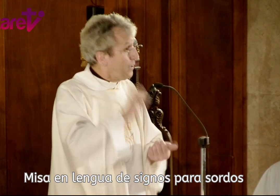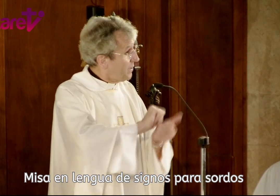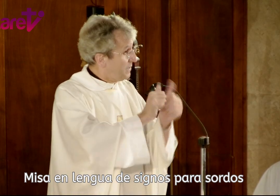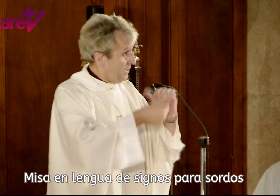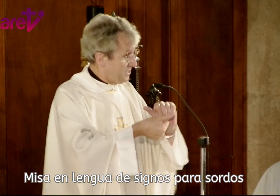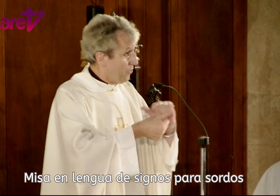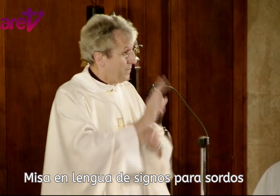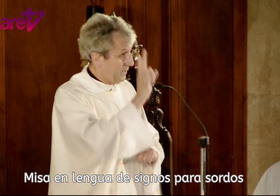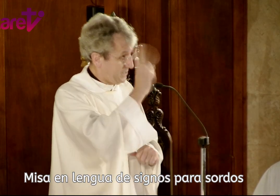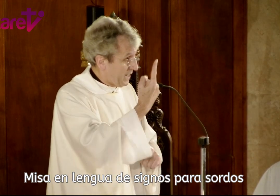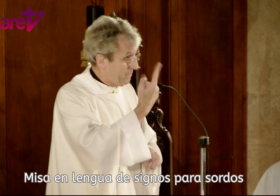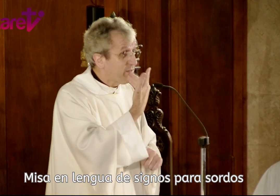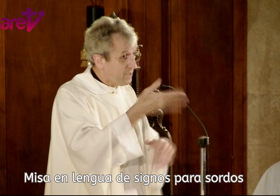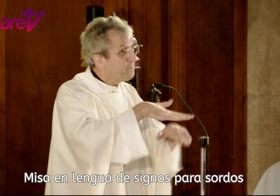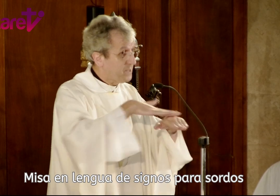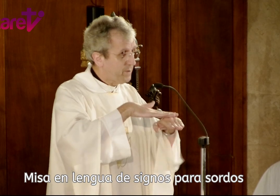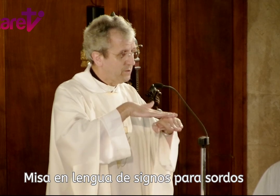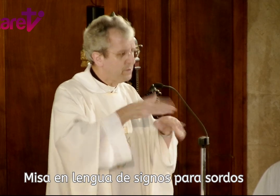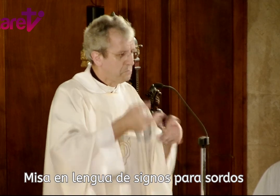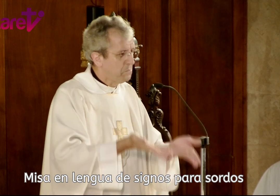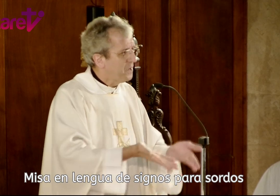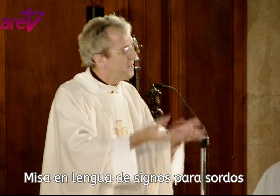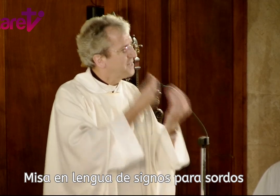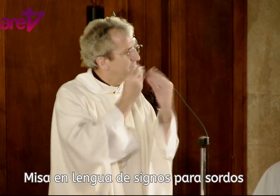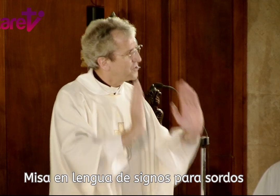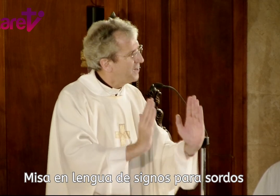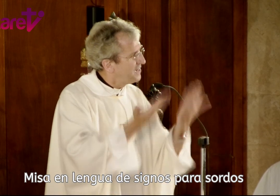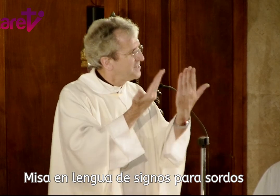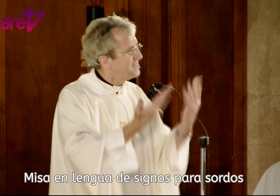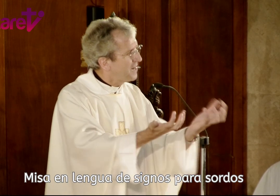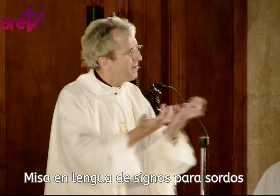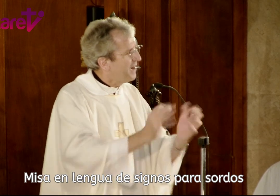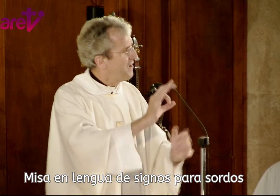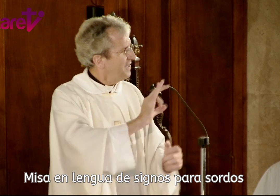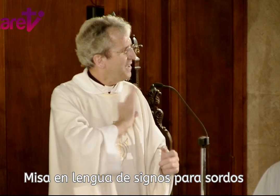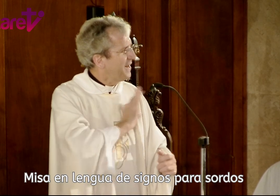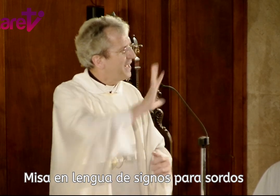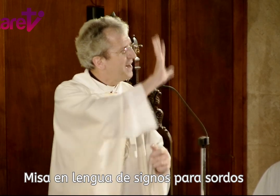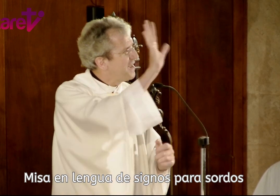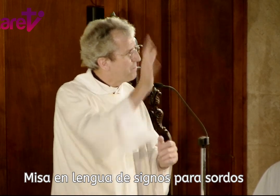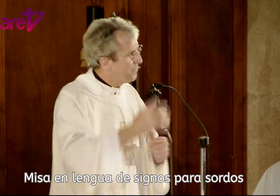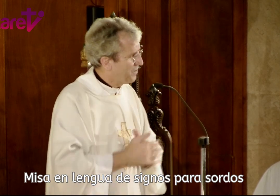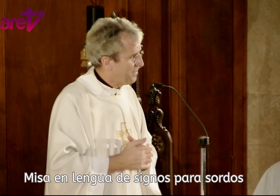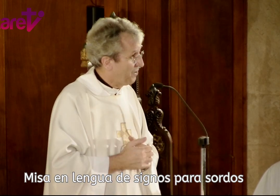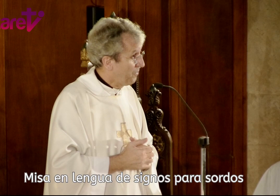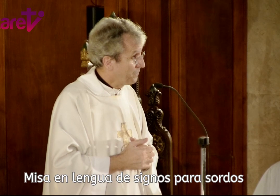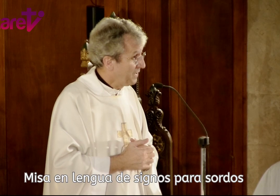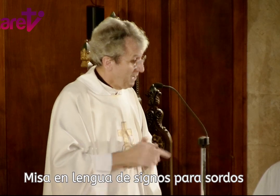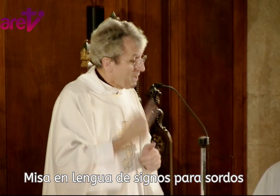cuenta, se convierte, se arrepiente y pide perdón, esa persona se salvará y ganará el premio del cielo. Y